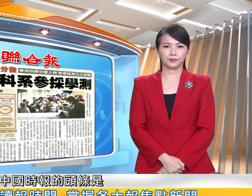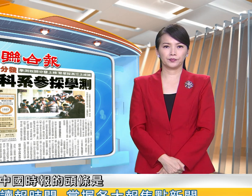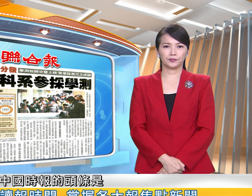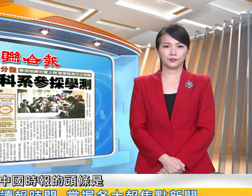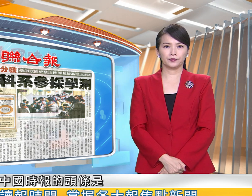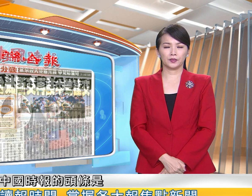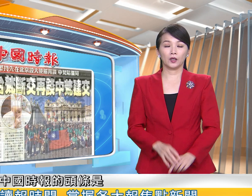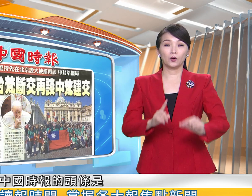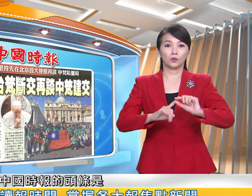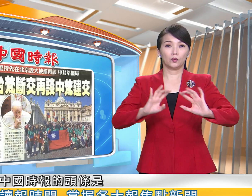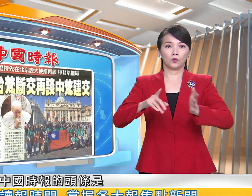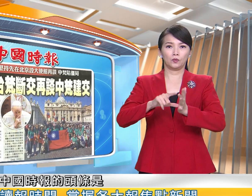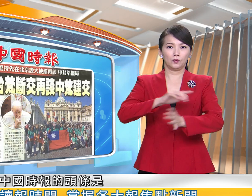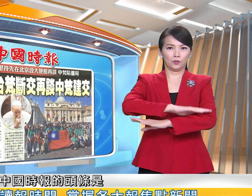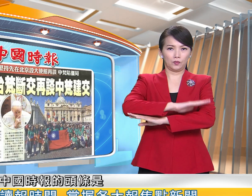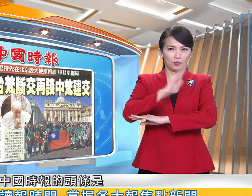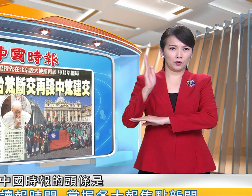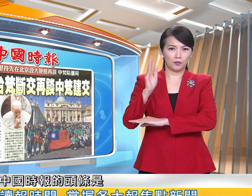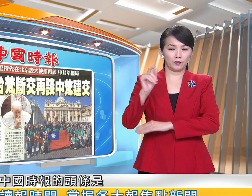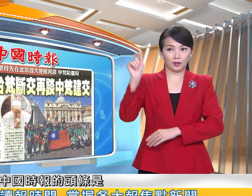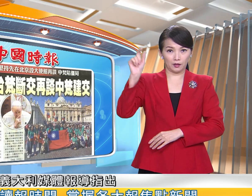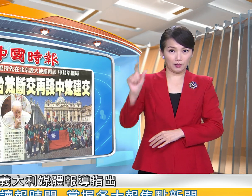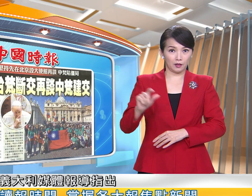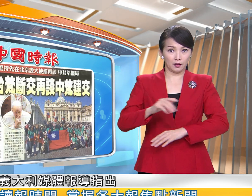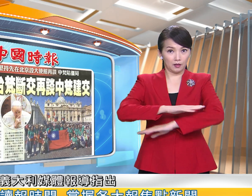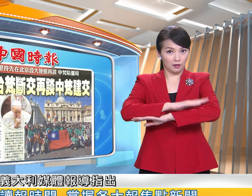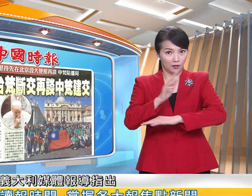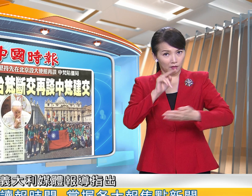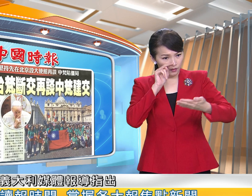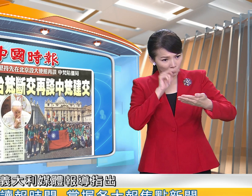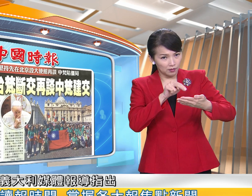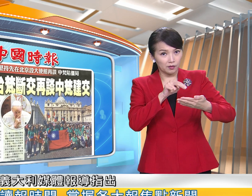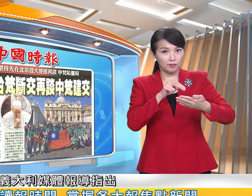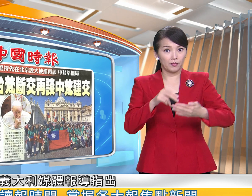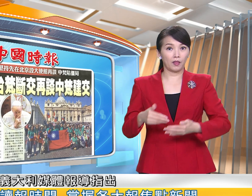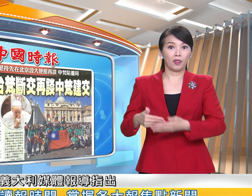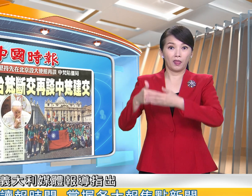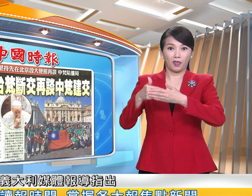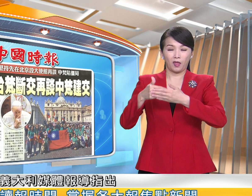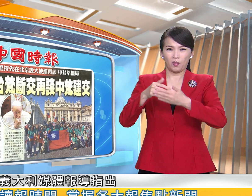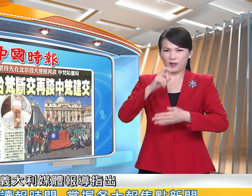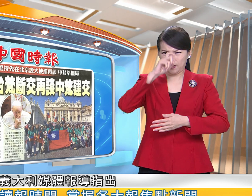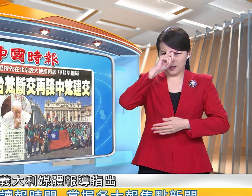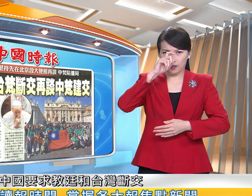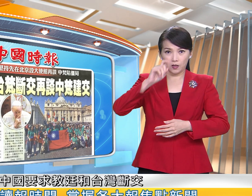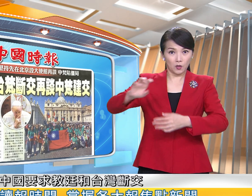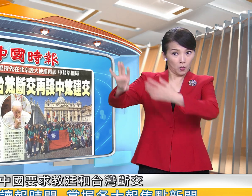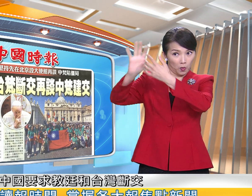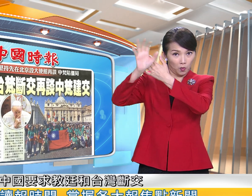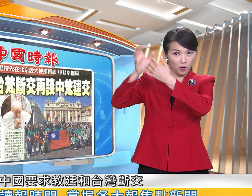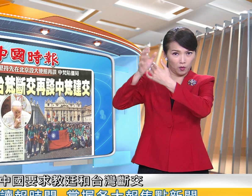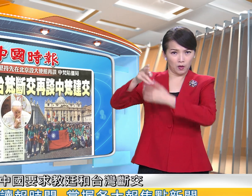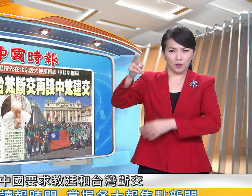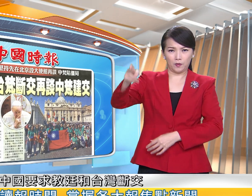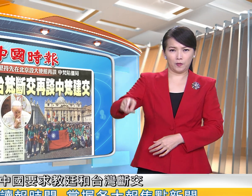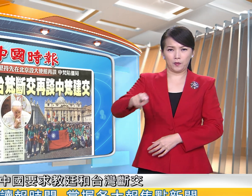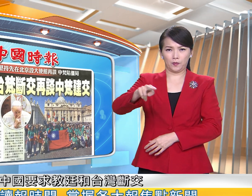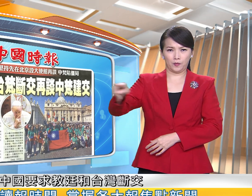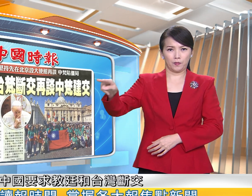再来看到中国时报的头条是，意大利媒体报道指出，中国要求教廷和台湾